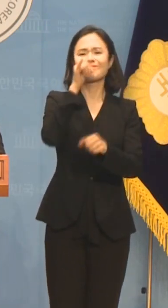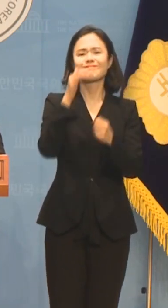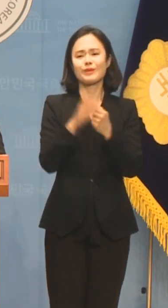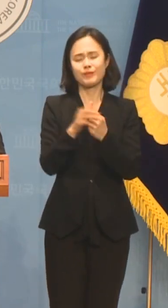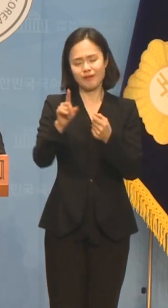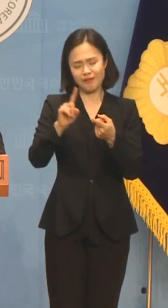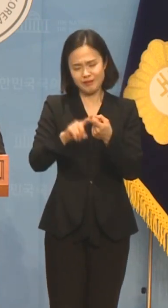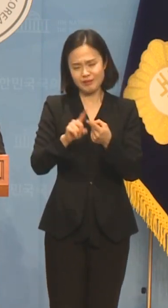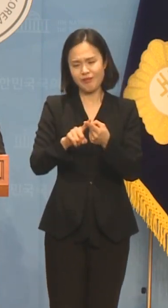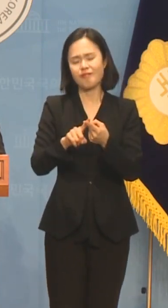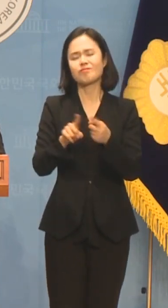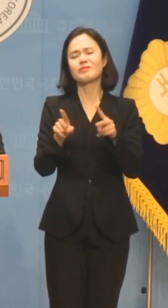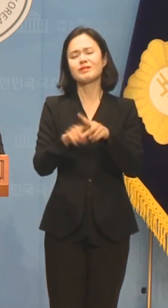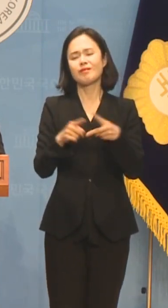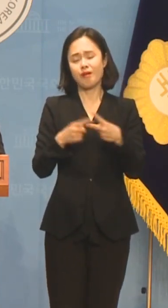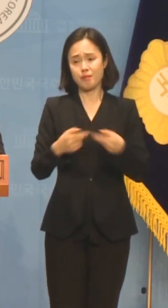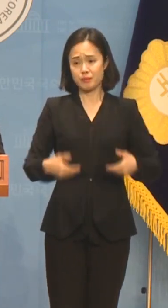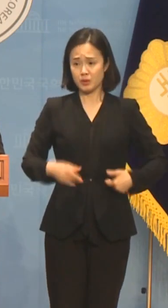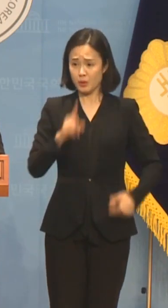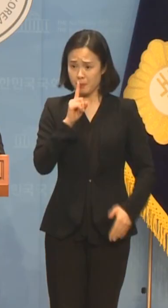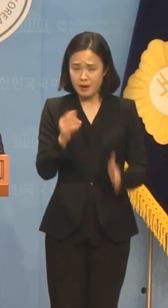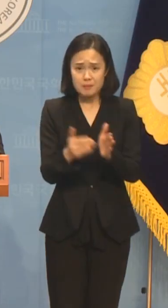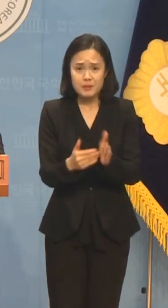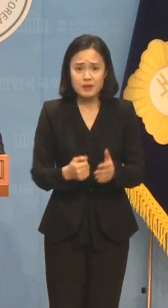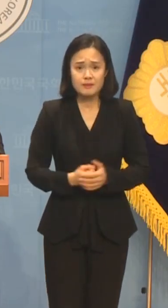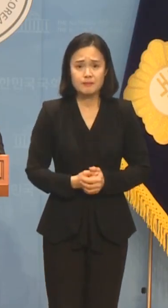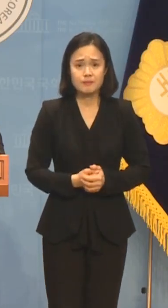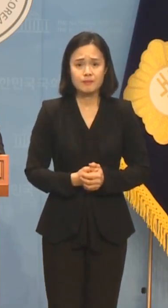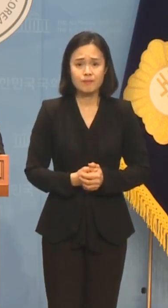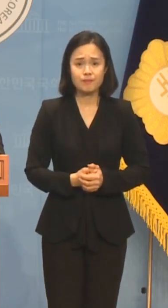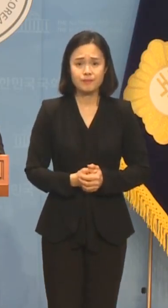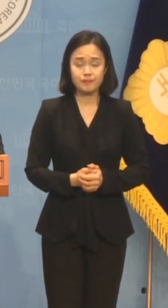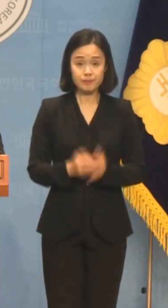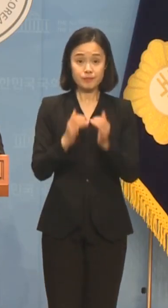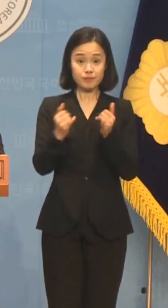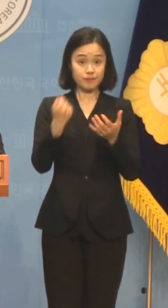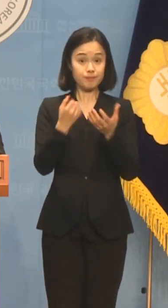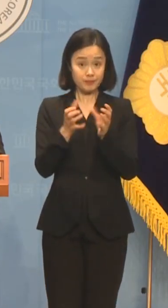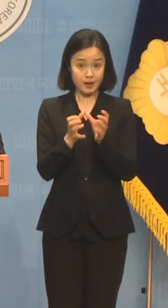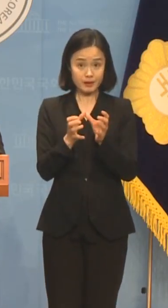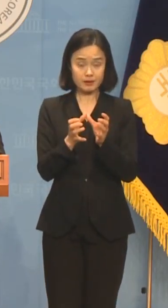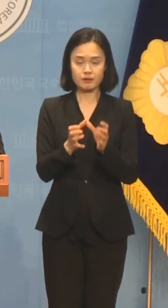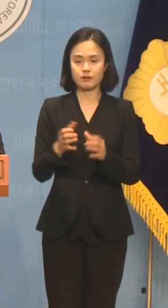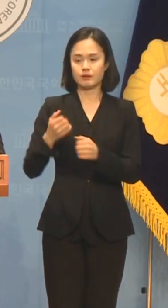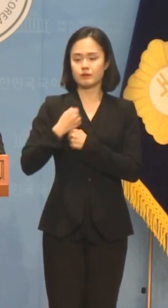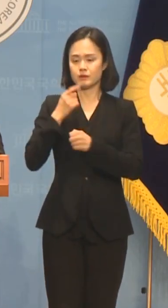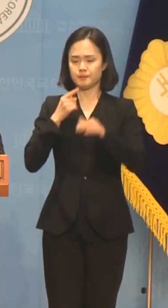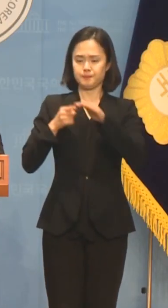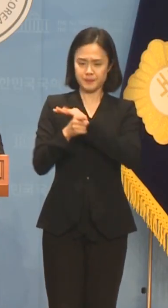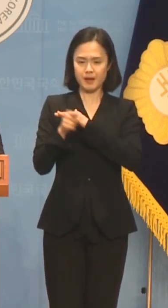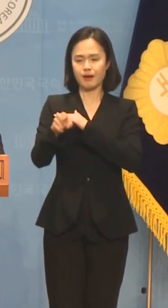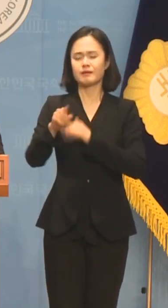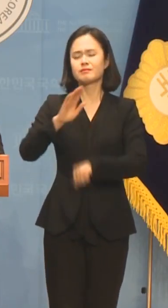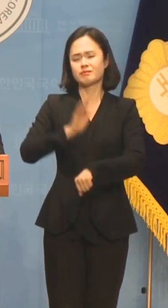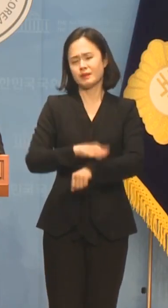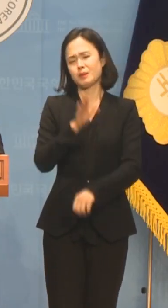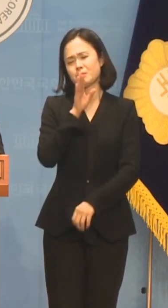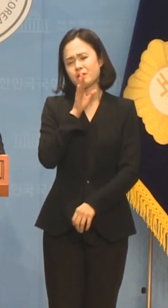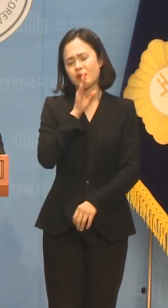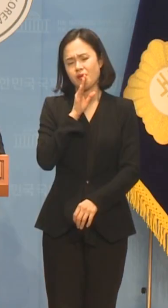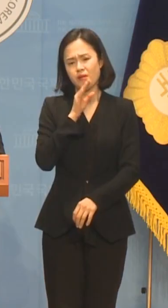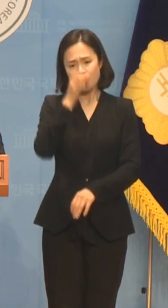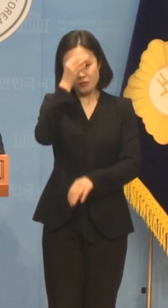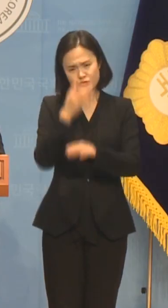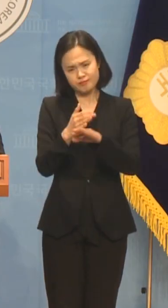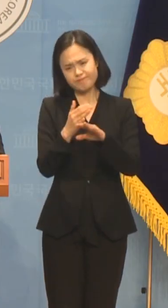있는 국민의힘마저 비상계엄 선포는 잘못된 것이라며 국민들께 사과했습니다.